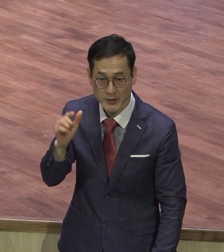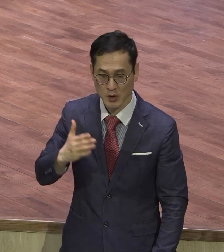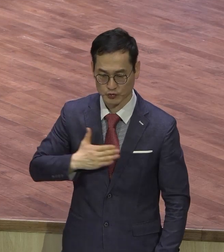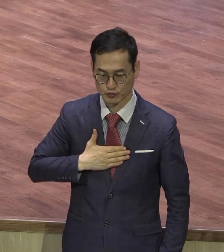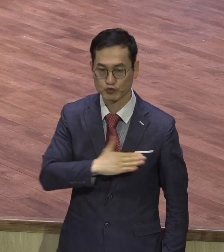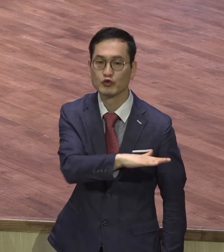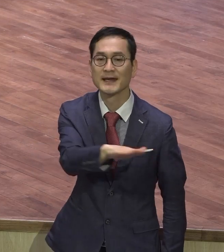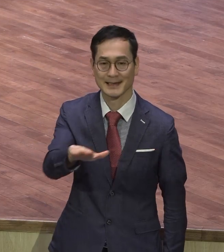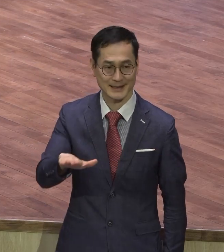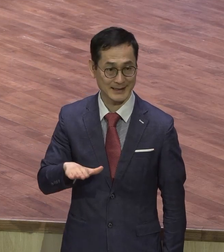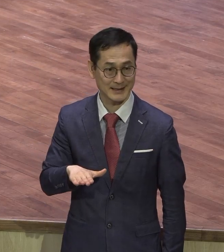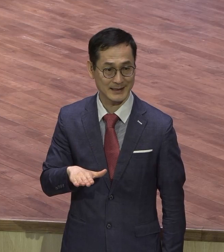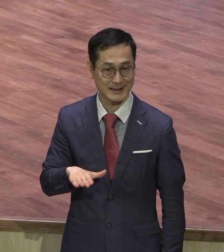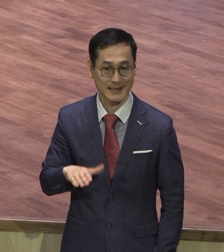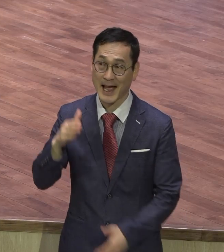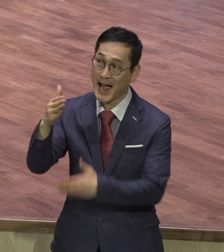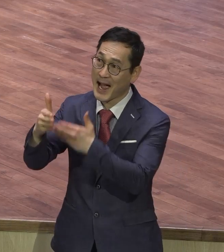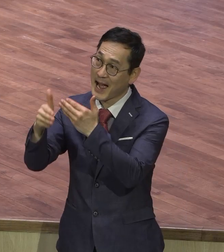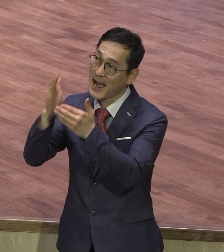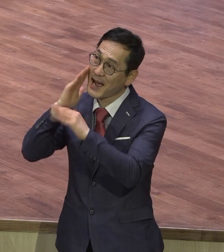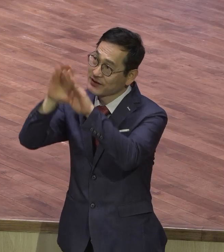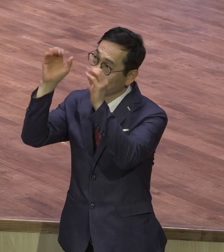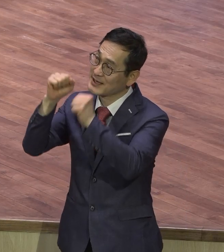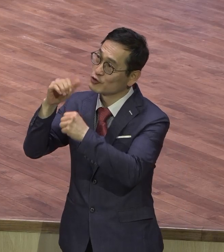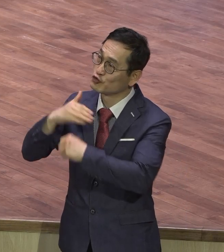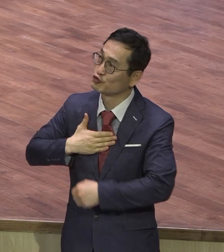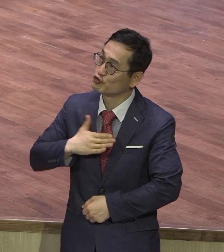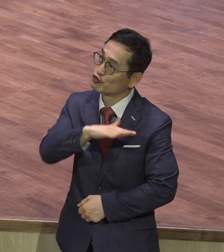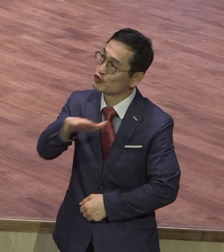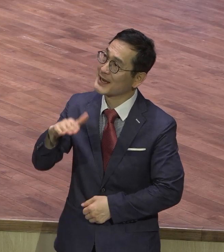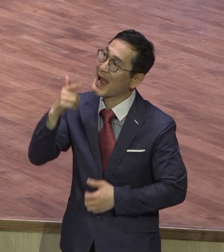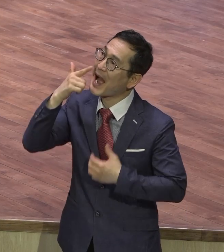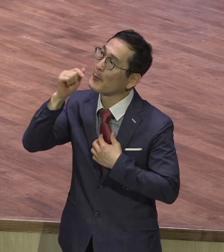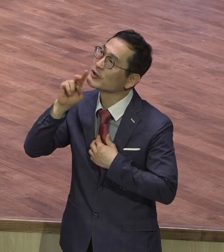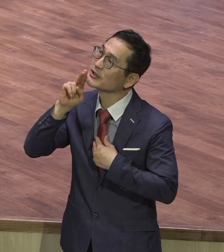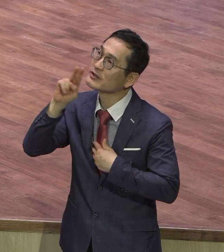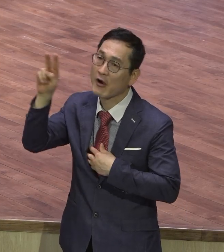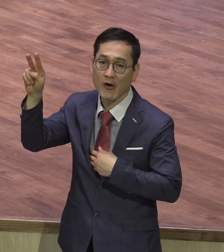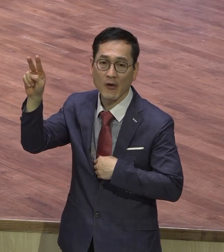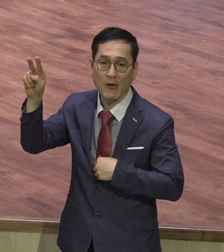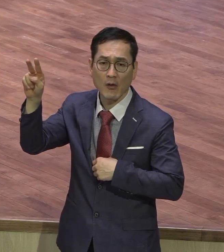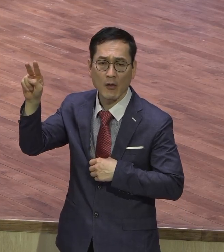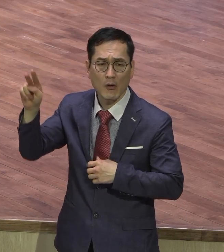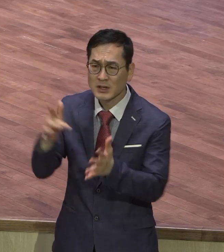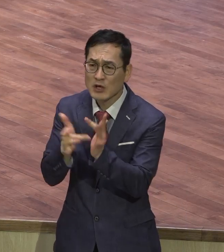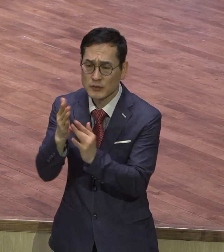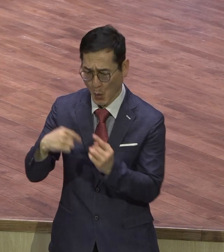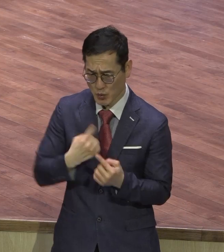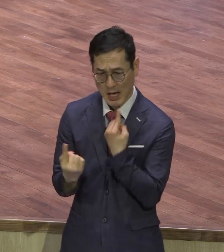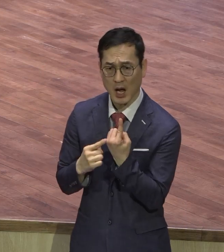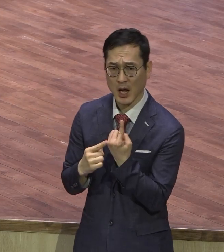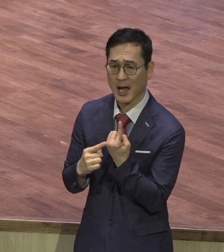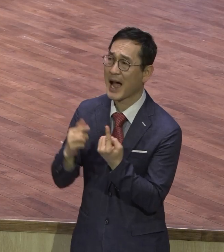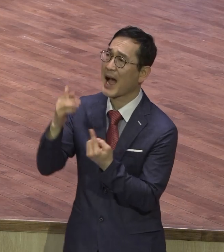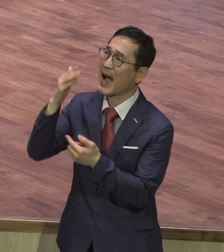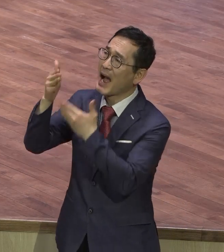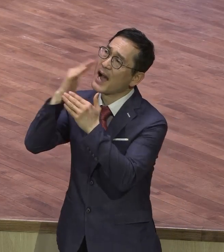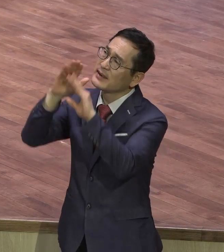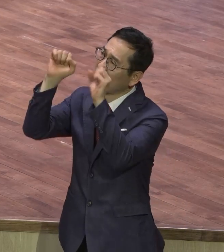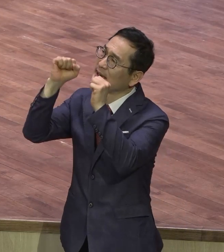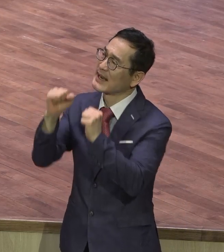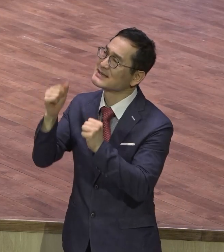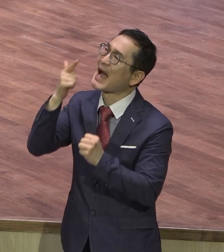우리라는 단어예요. 하늘에 계신 우리 아버지요. 예수님께서 그냥 아버지라고 표현하면 되는데 굳이 우리 아버지라는 표현을 할